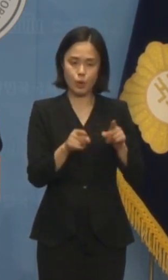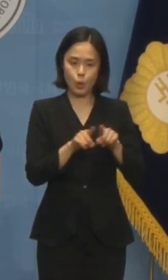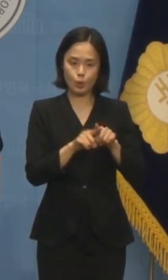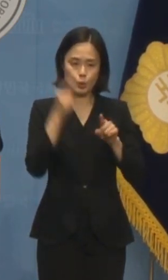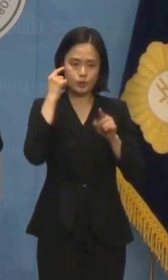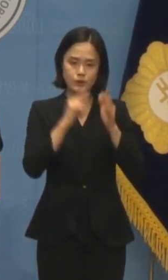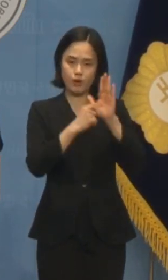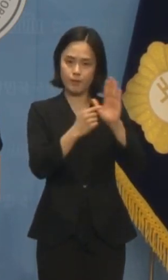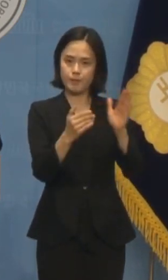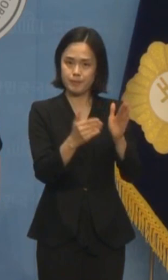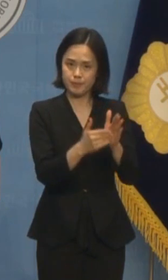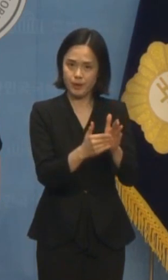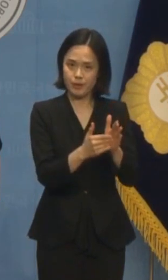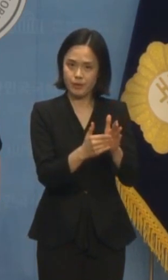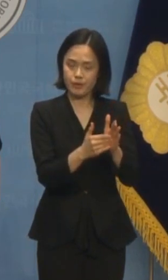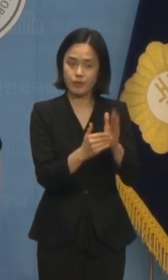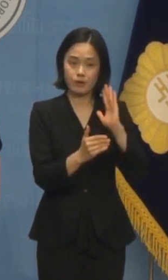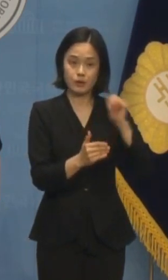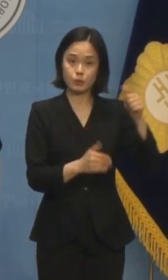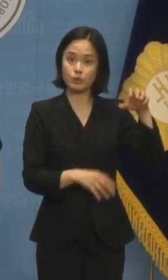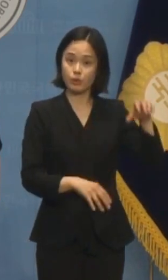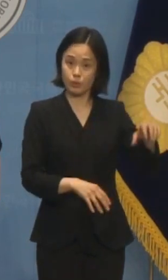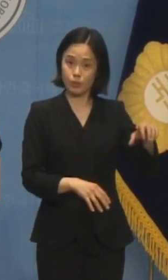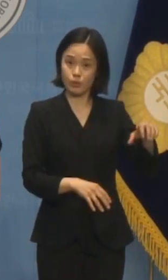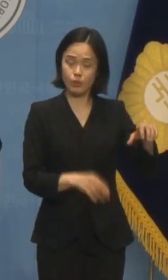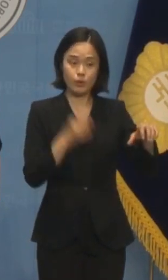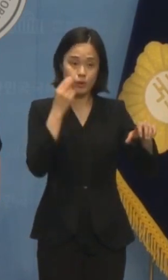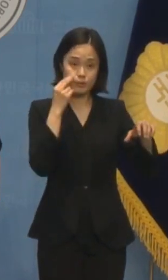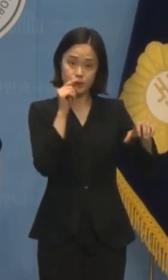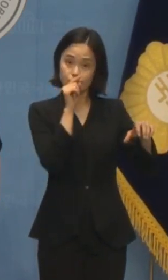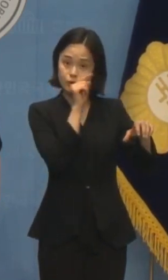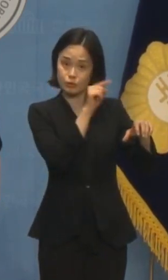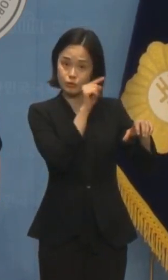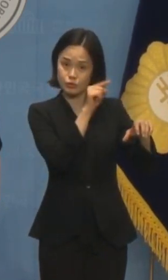대통령실은 미국이 동맹국에 제공하는 특별한 공약이라는